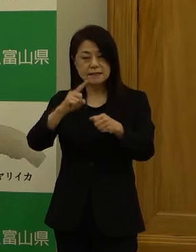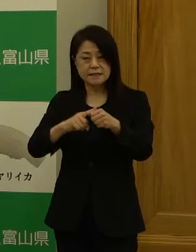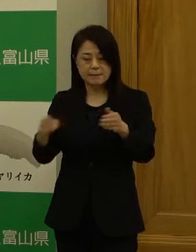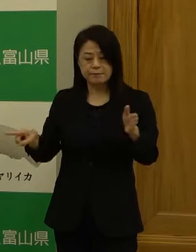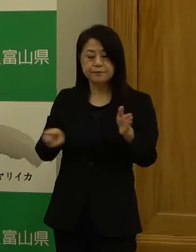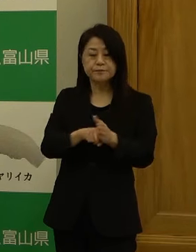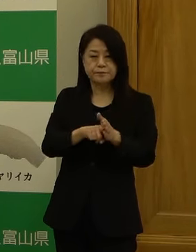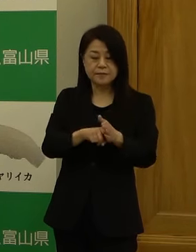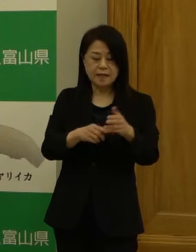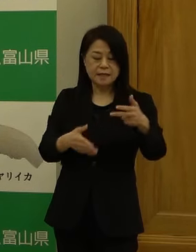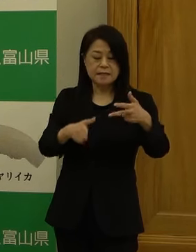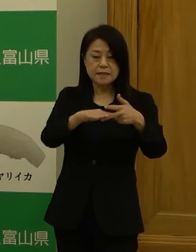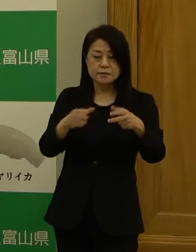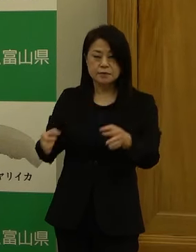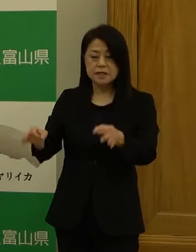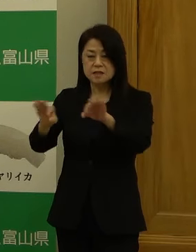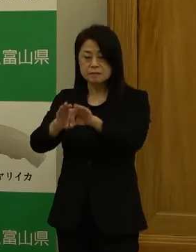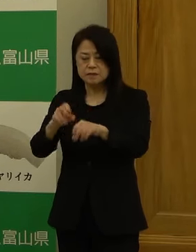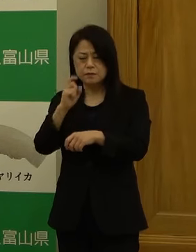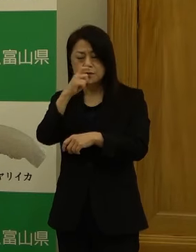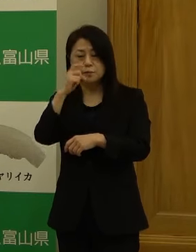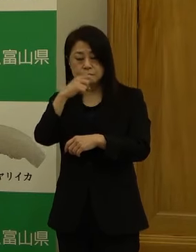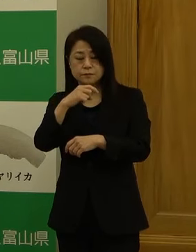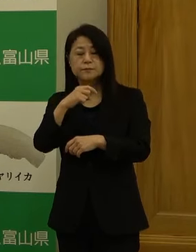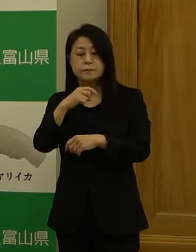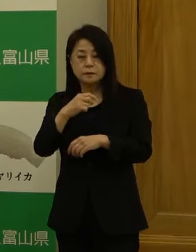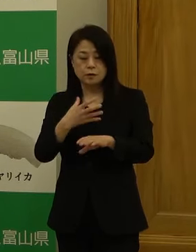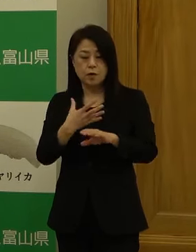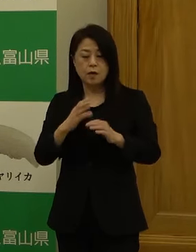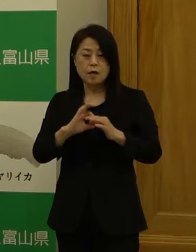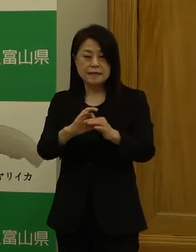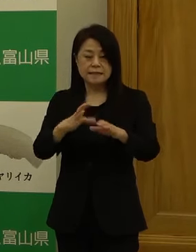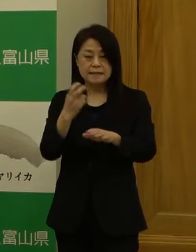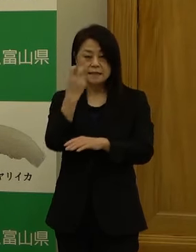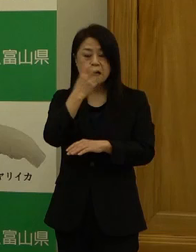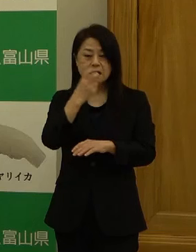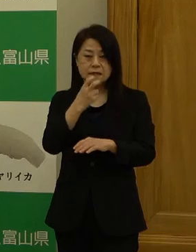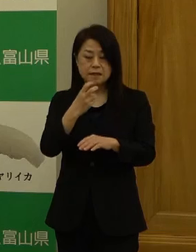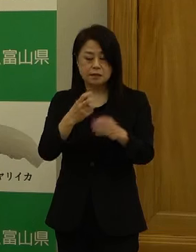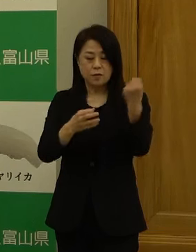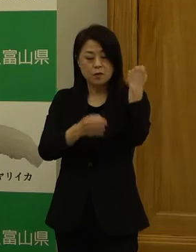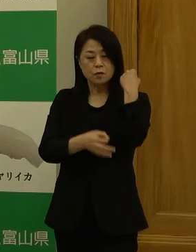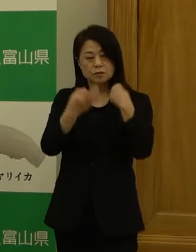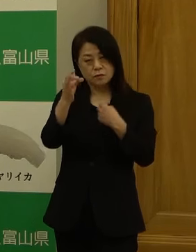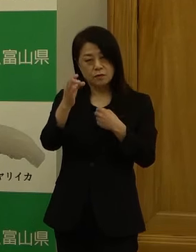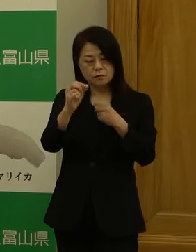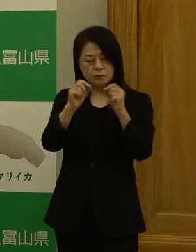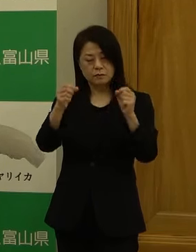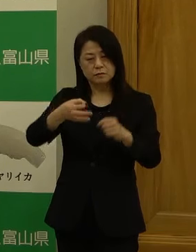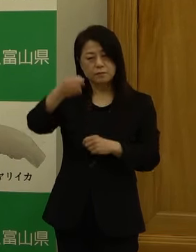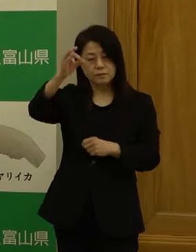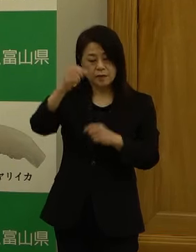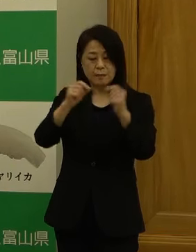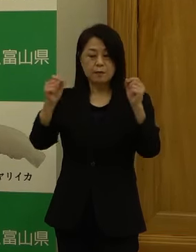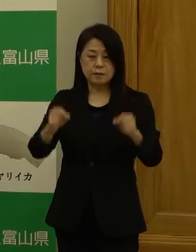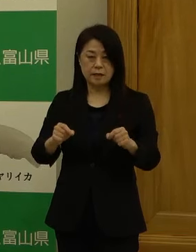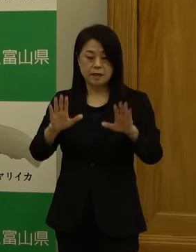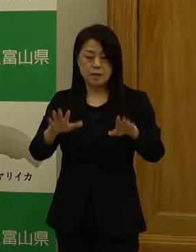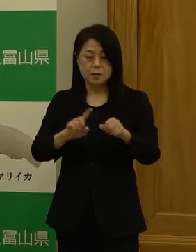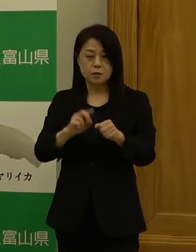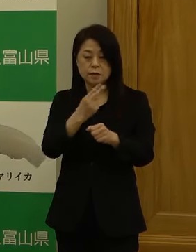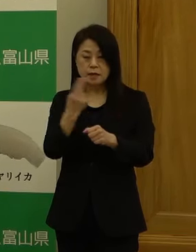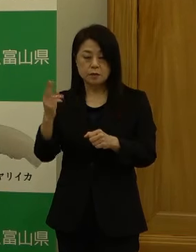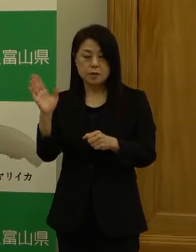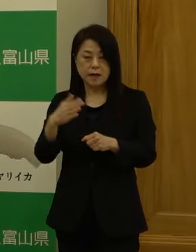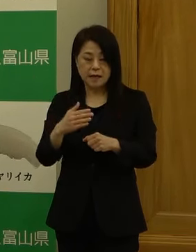設設備の老朽等に伴い維持管理コストの増加が問題となっており、今年度から施設の